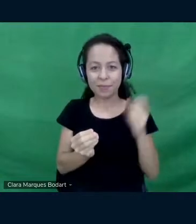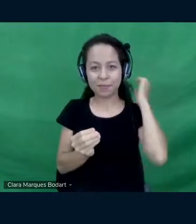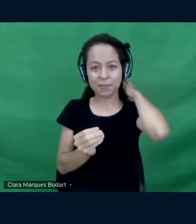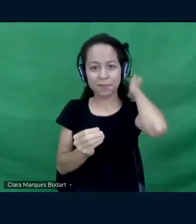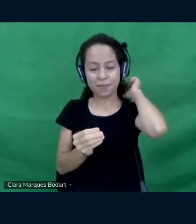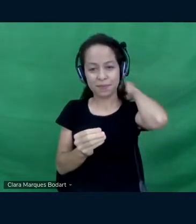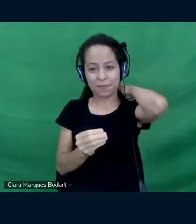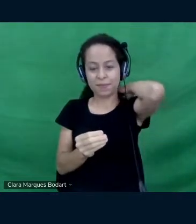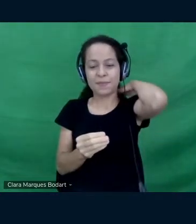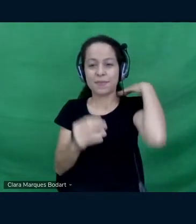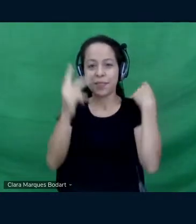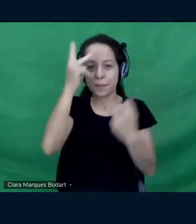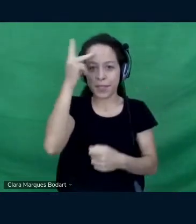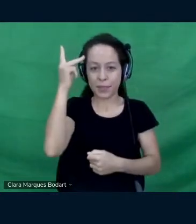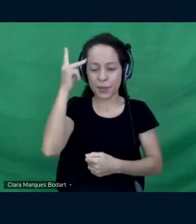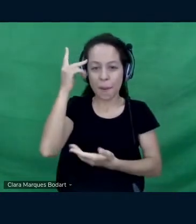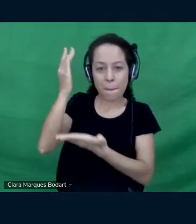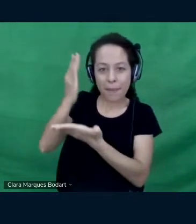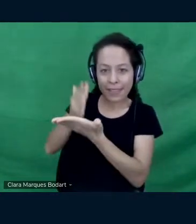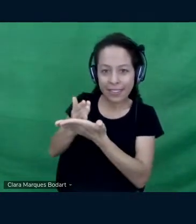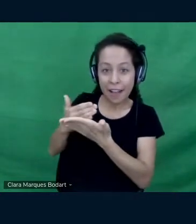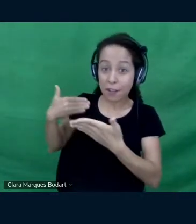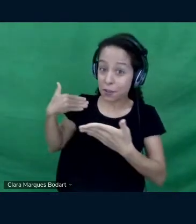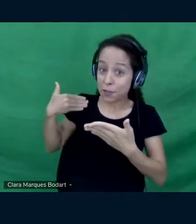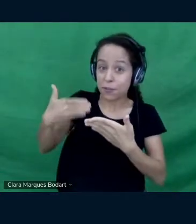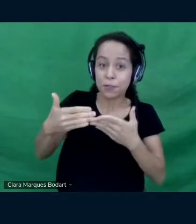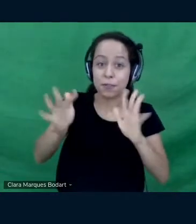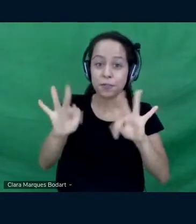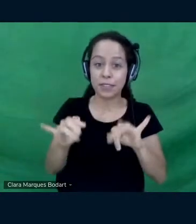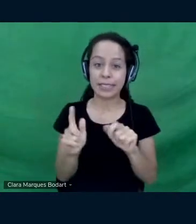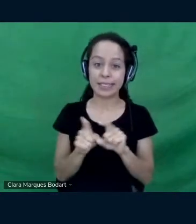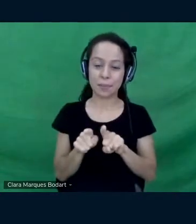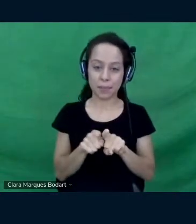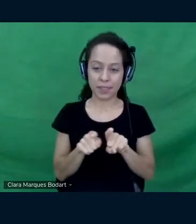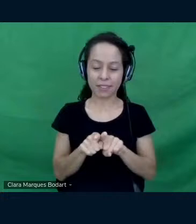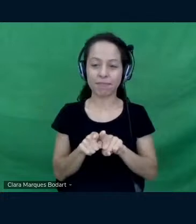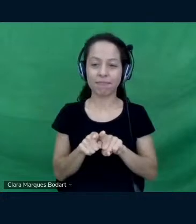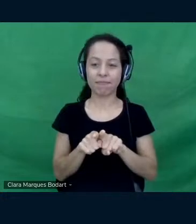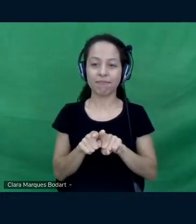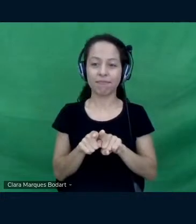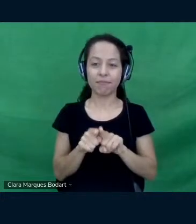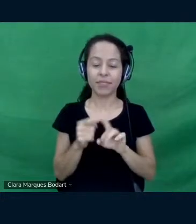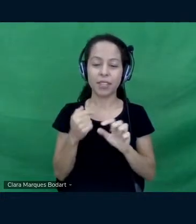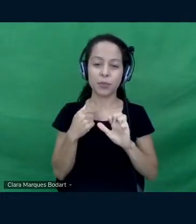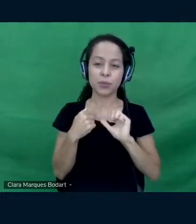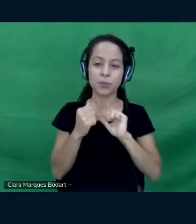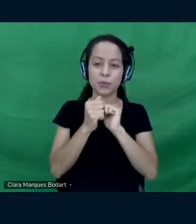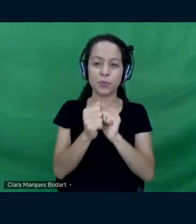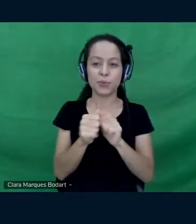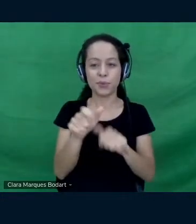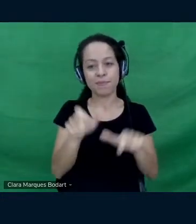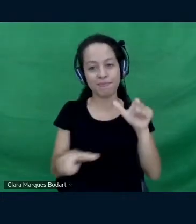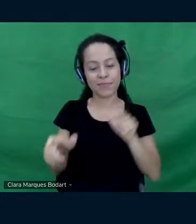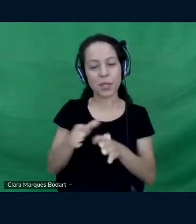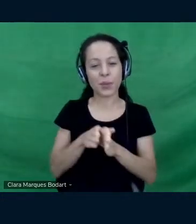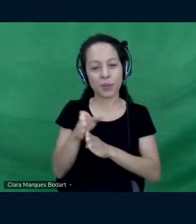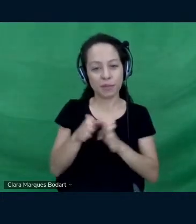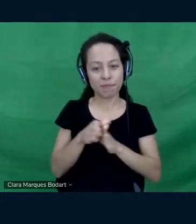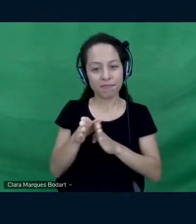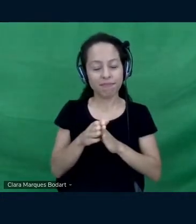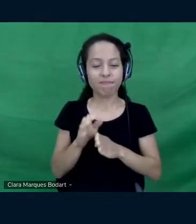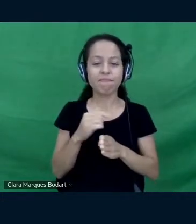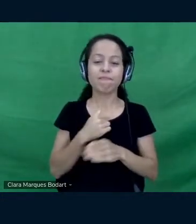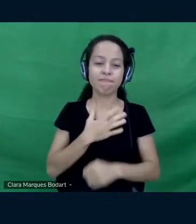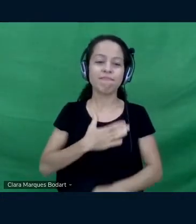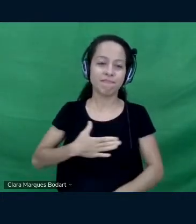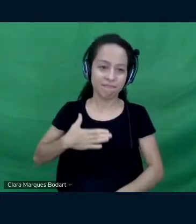no meio, para quem está no fim. Eu sempre... Eu me torno muito amiga, companheira dos meus orientandos, eu faço questão disso, eles